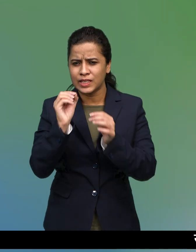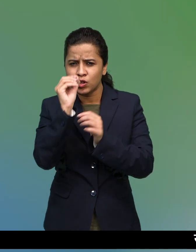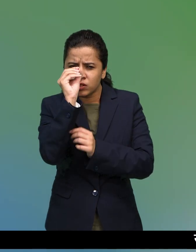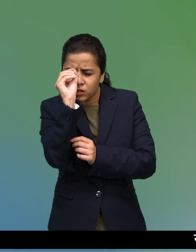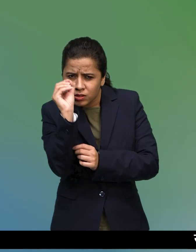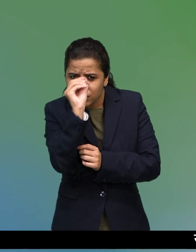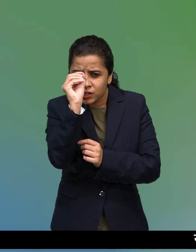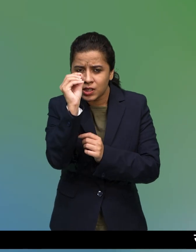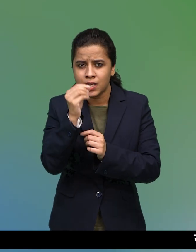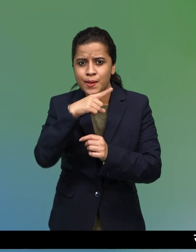सूक्ष्म रक्तवाहिन्या